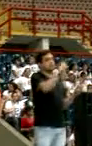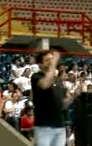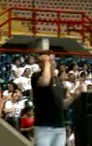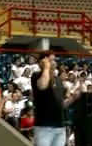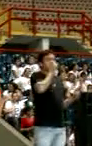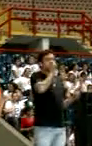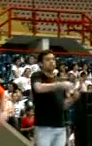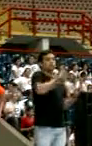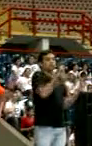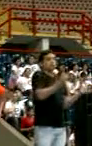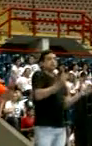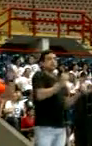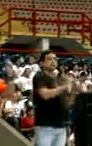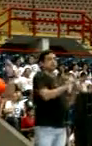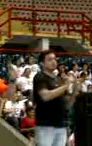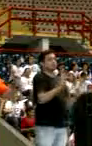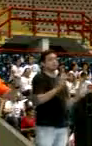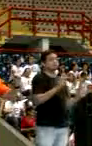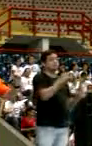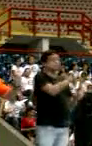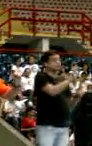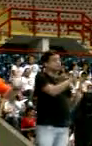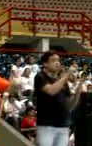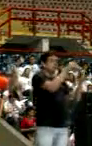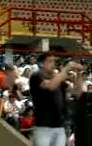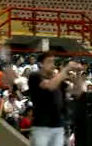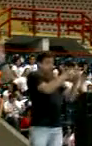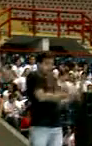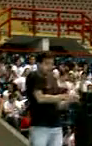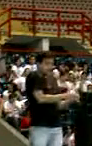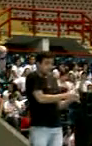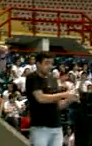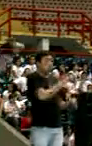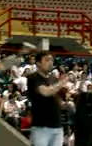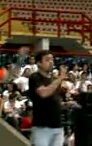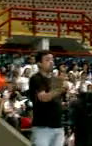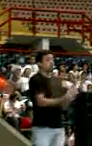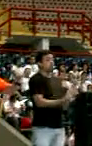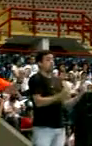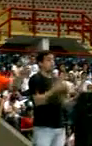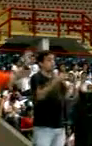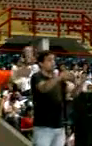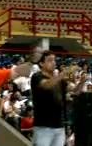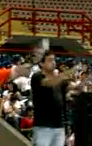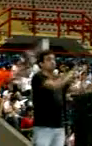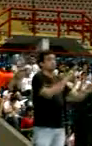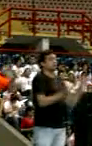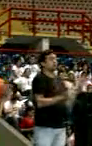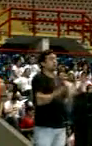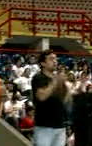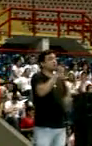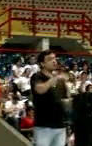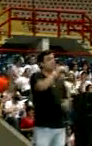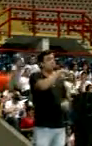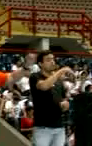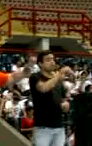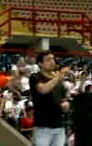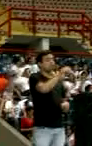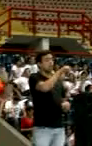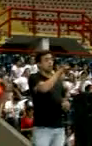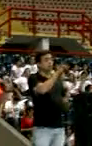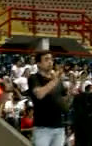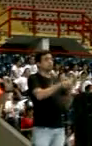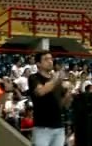ser ninguém, de fazer nada. Ele vai ficar usufruindo do trabalho dos outros. Ele é um marquês, ele